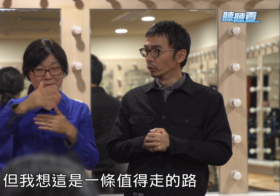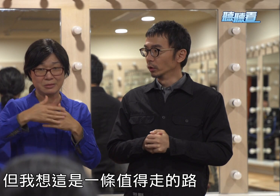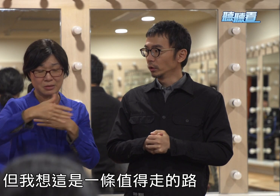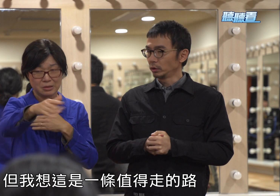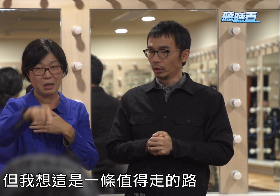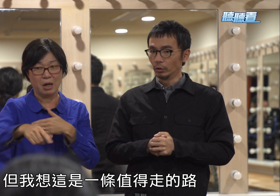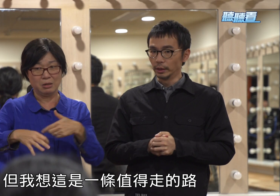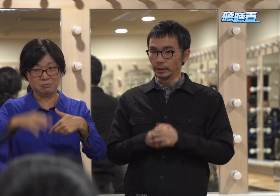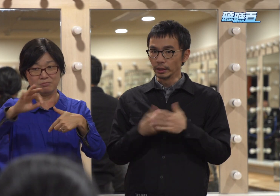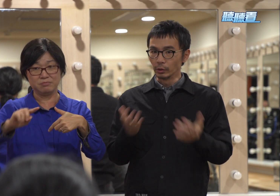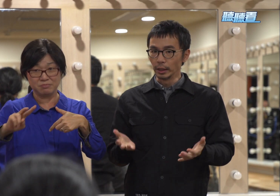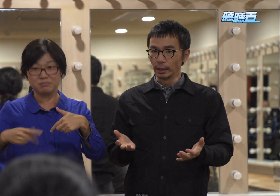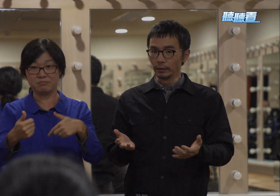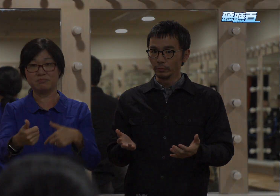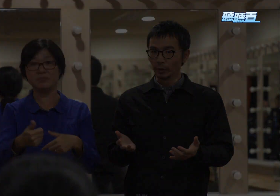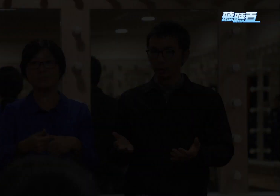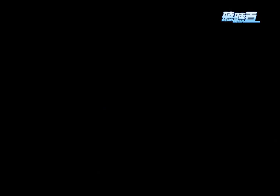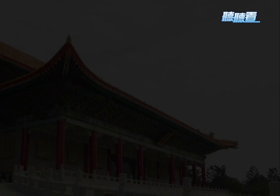走的路。